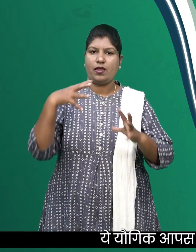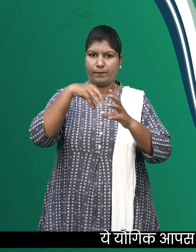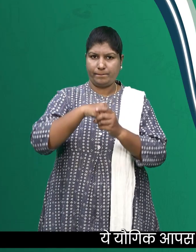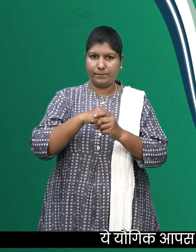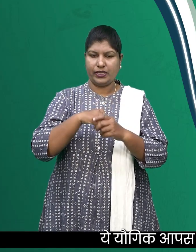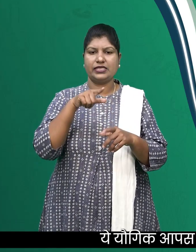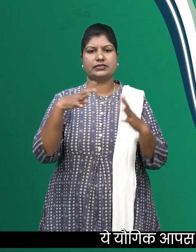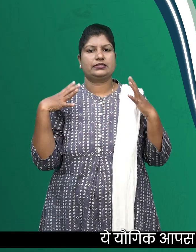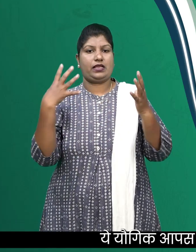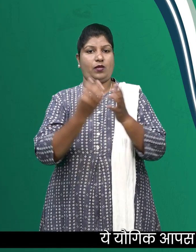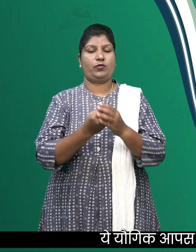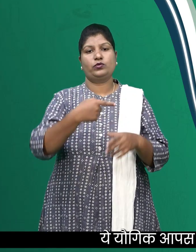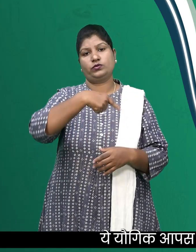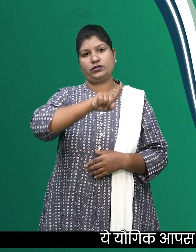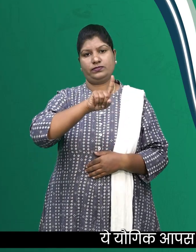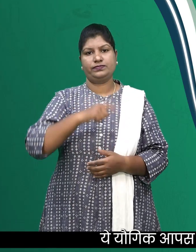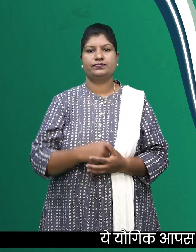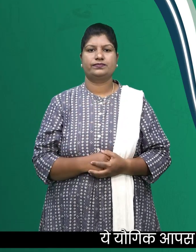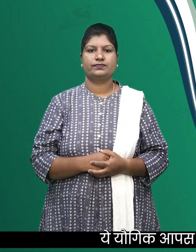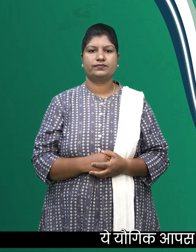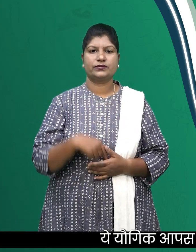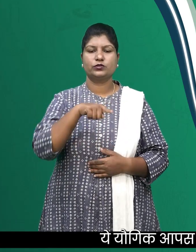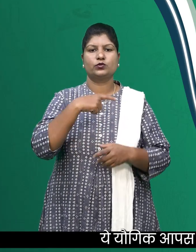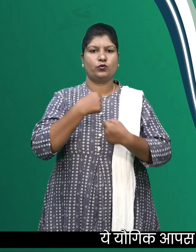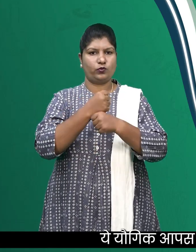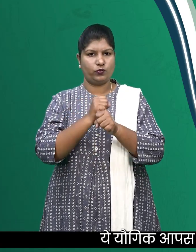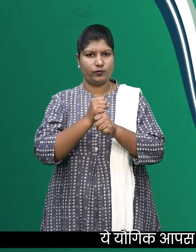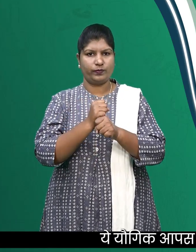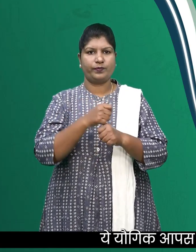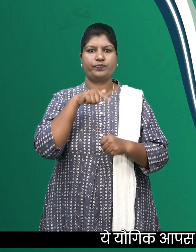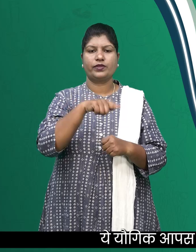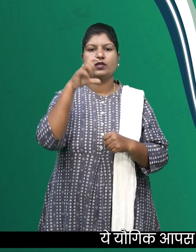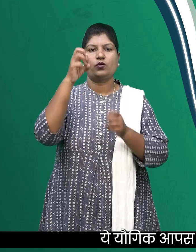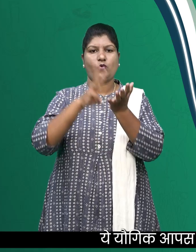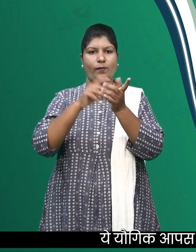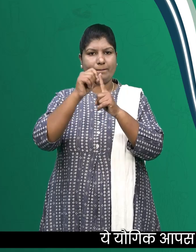ये यौगिक आपस में मिलकर जटिल यौगिक बनाने लगे।